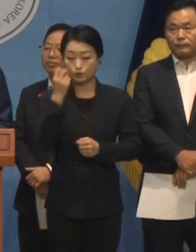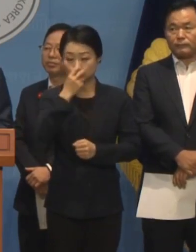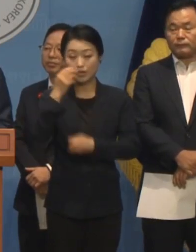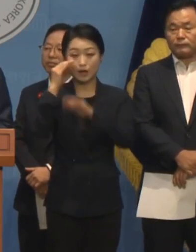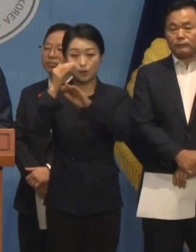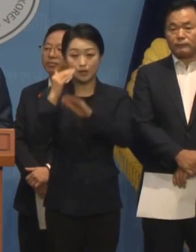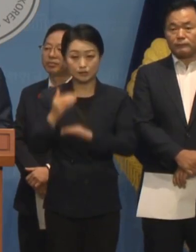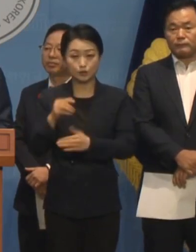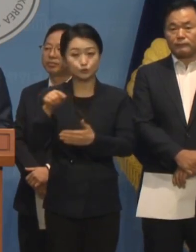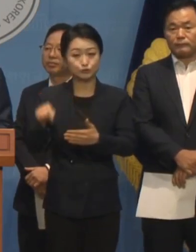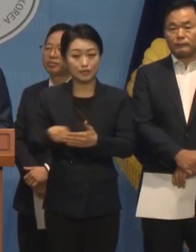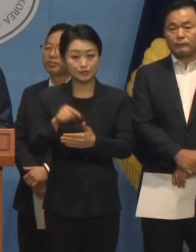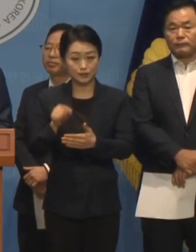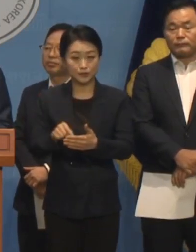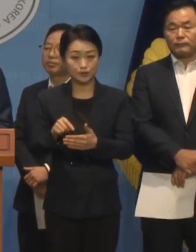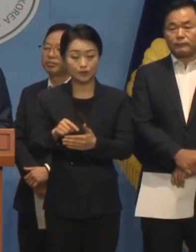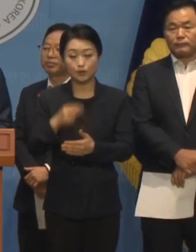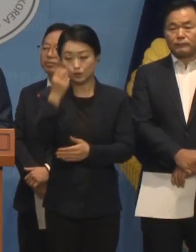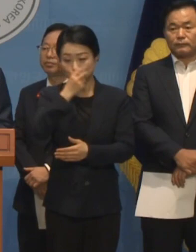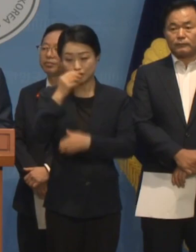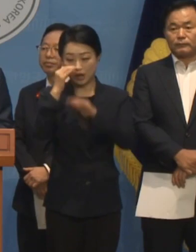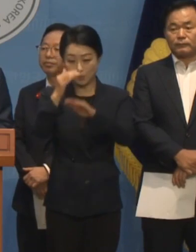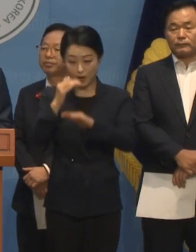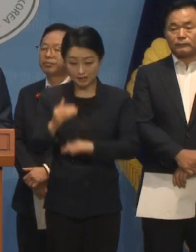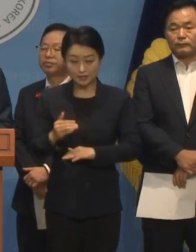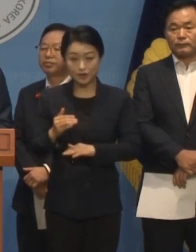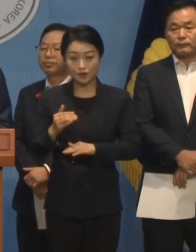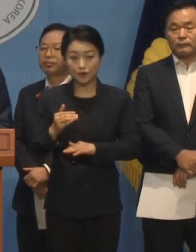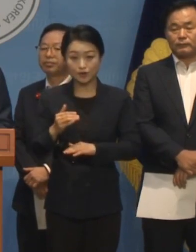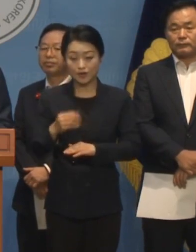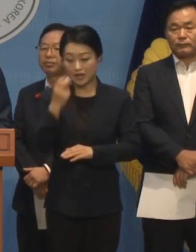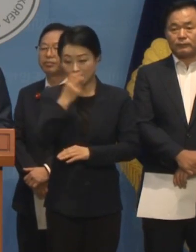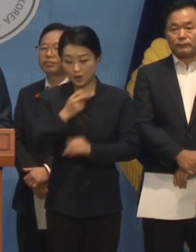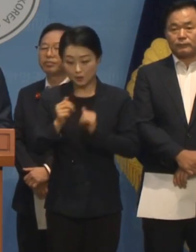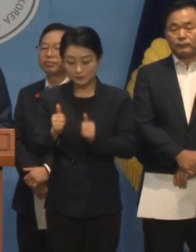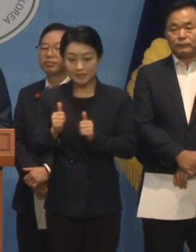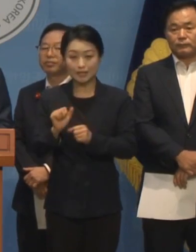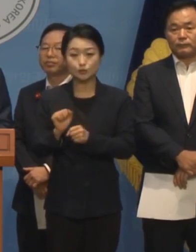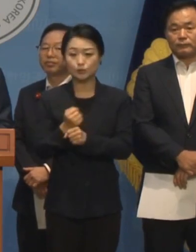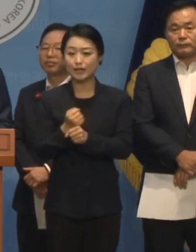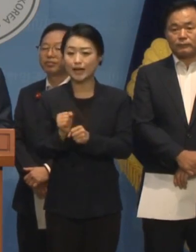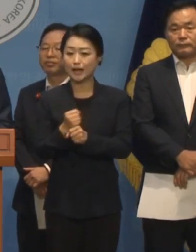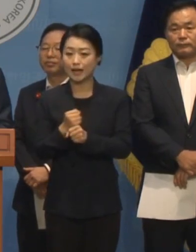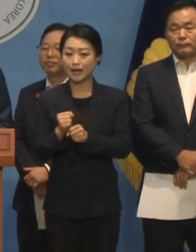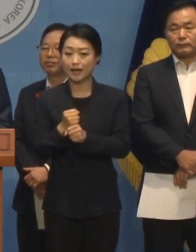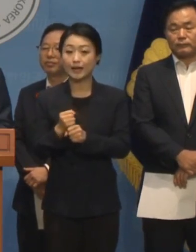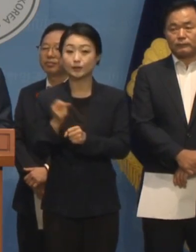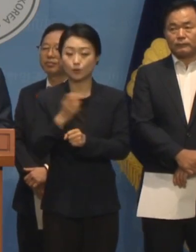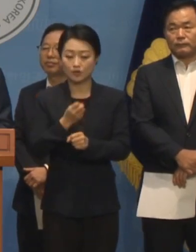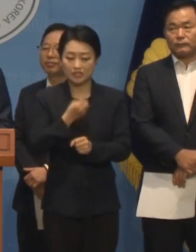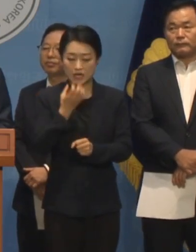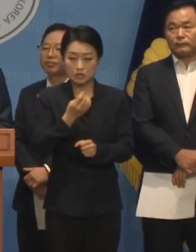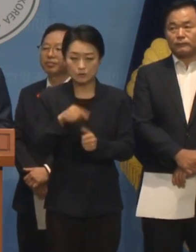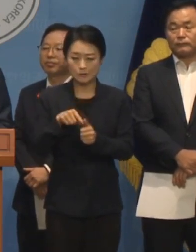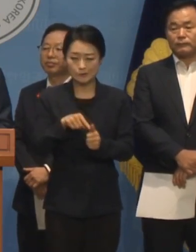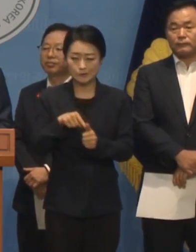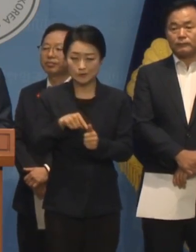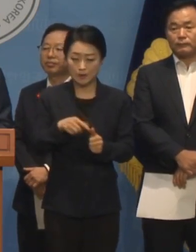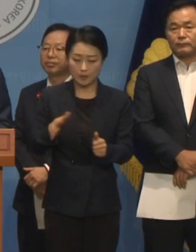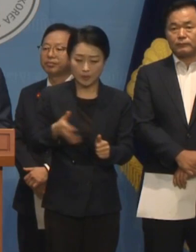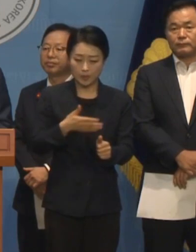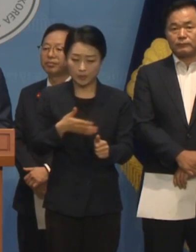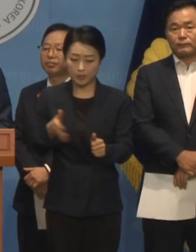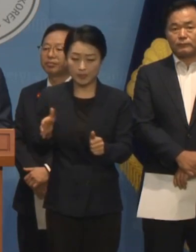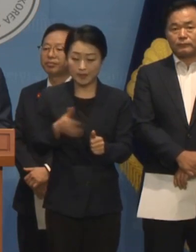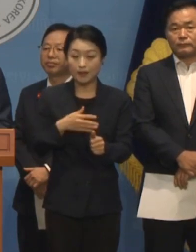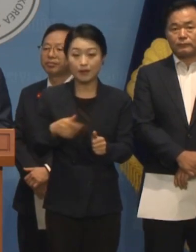과정에서 검찰이 어떻게 사건을 조작했는지 그리고 진술을 유리하게 조작했는지를